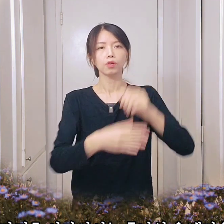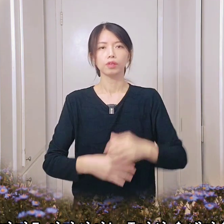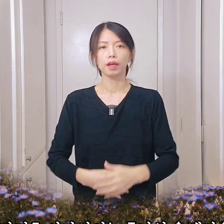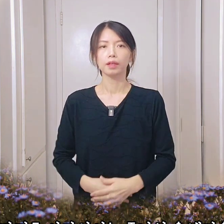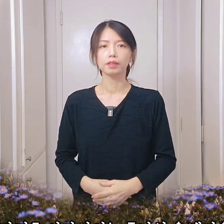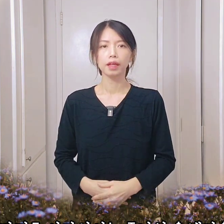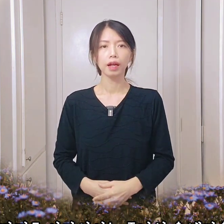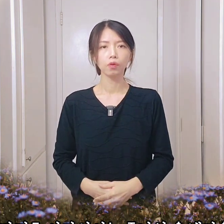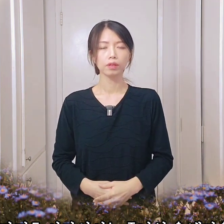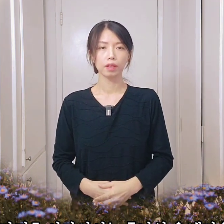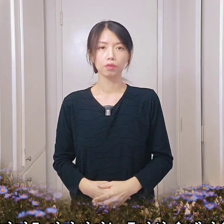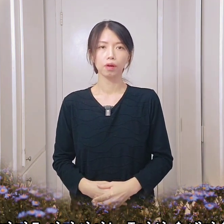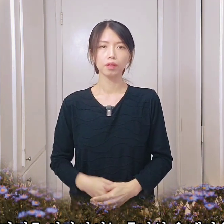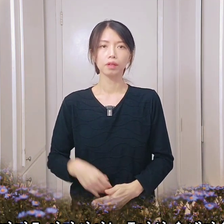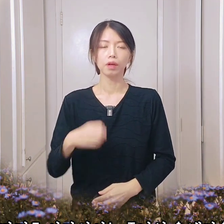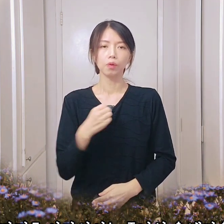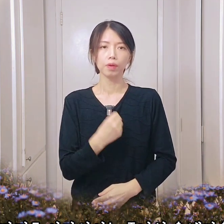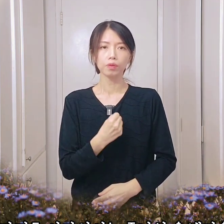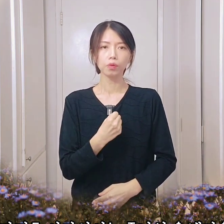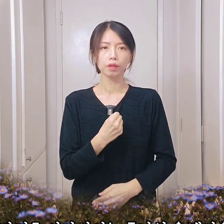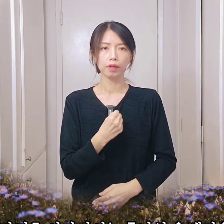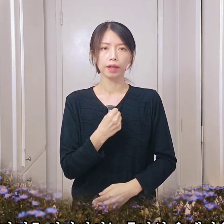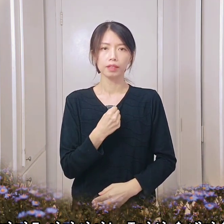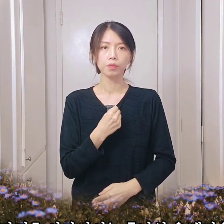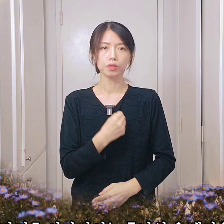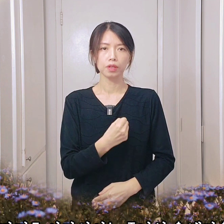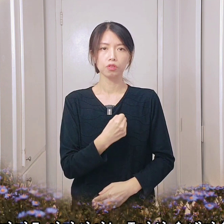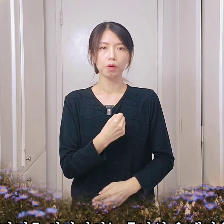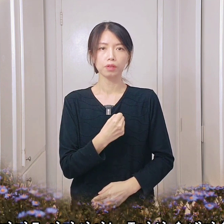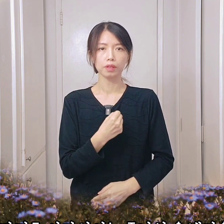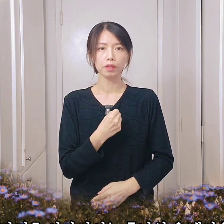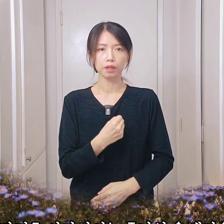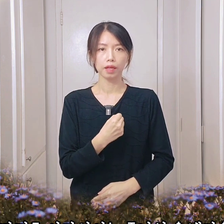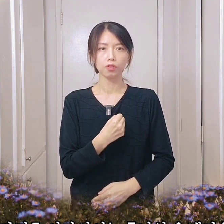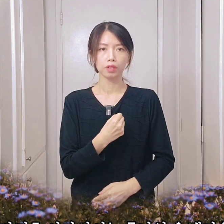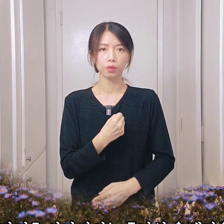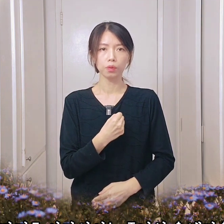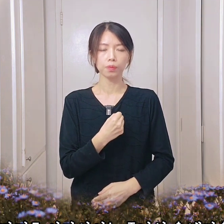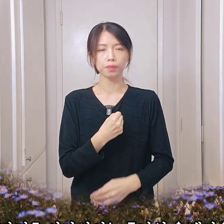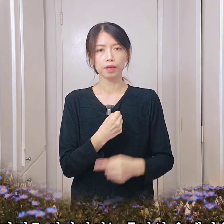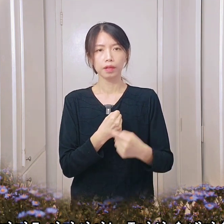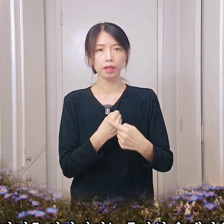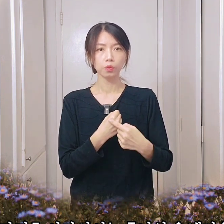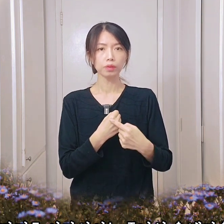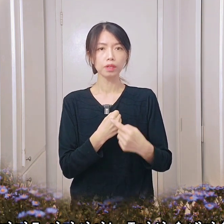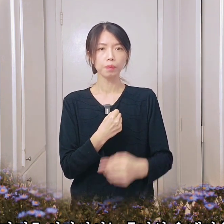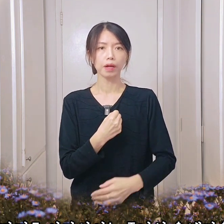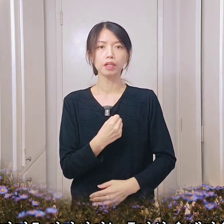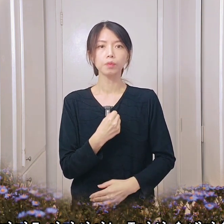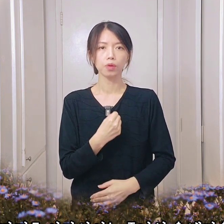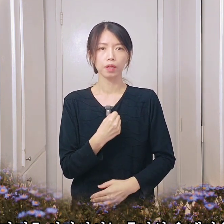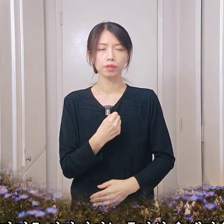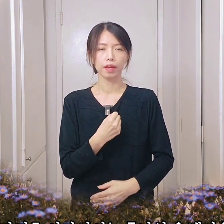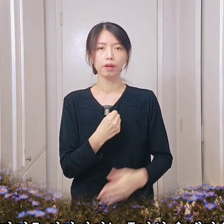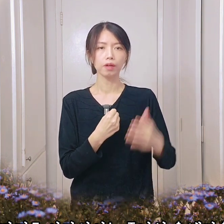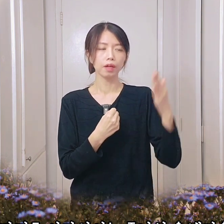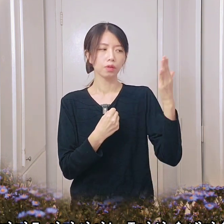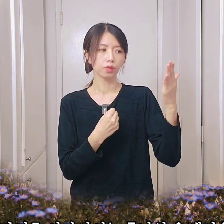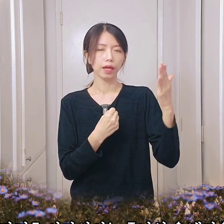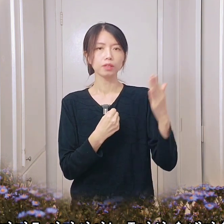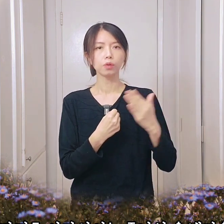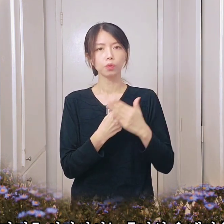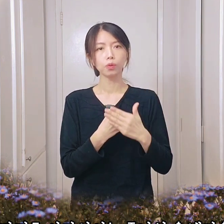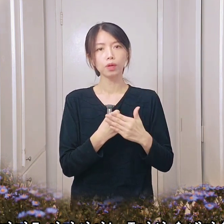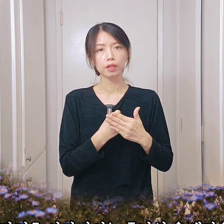은혜 가운데, 은혜라고 한 뜻의 수어는 왼손에 이렇게 가슴 위치에 주먹을 대주시고 이때 손등이 밖을 보이게 해주세요.